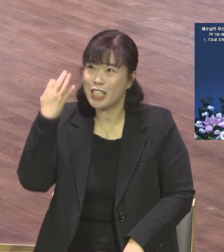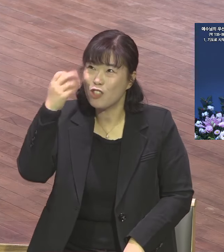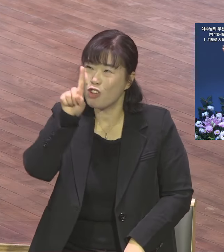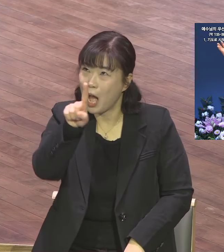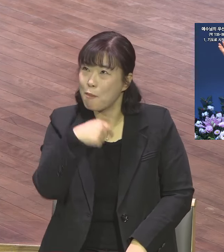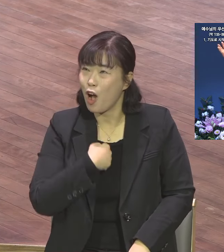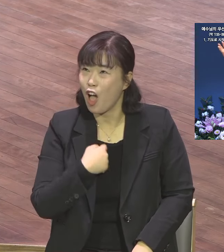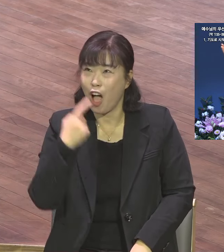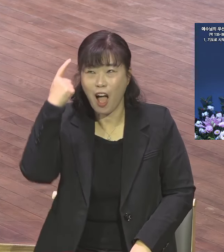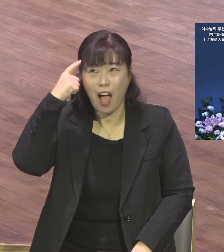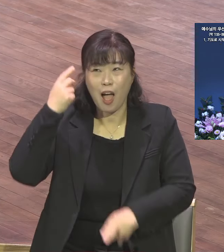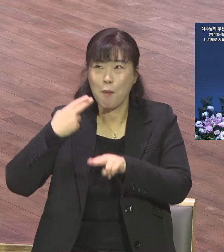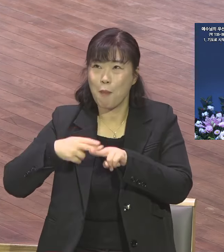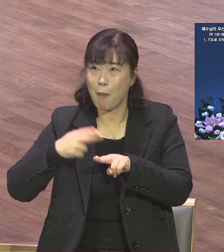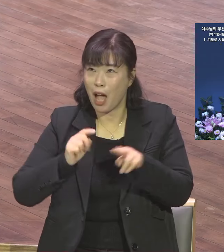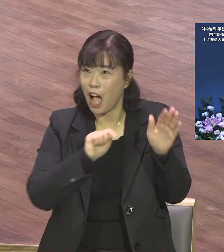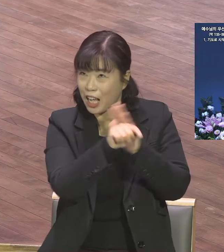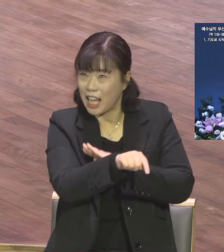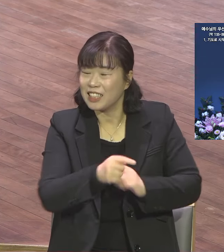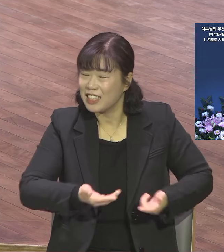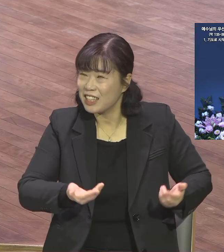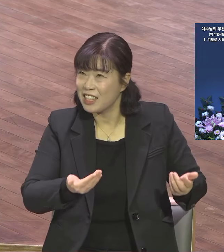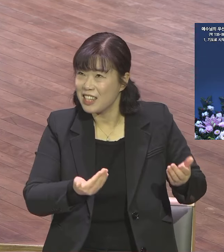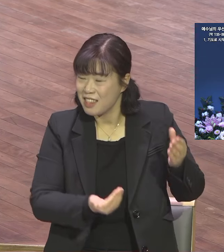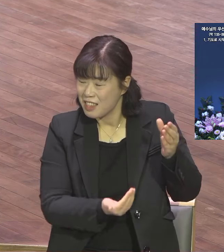다 보고 드리고 시작.